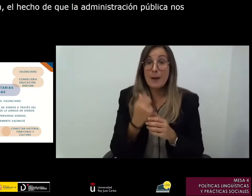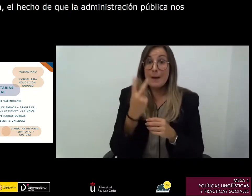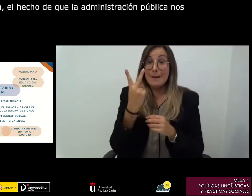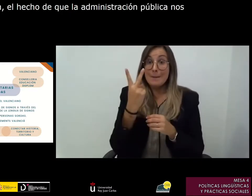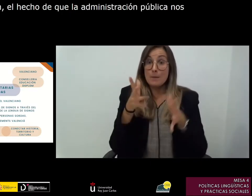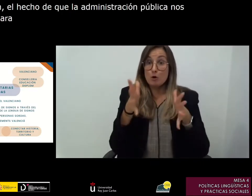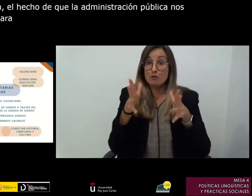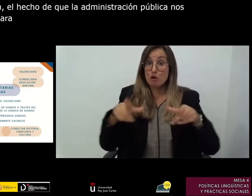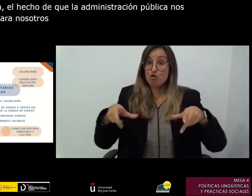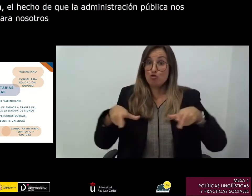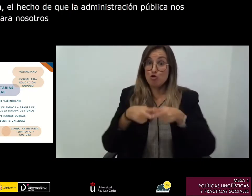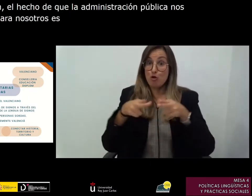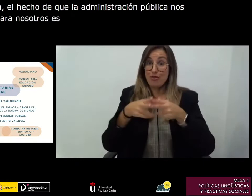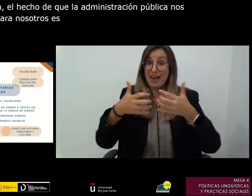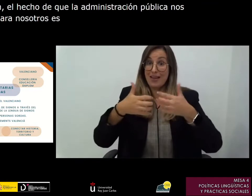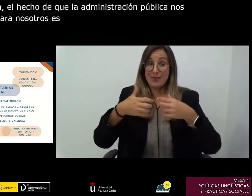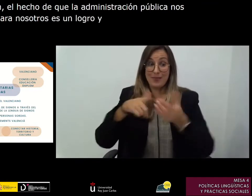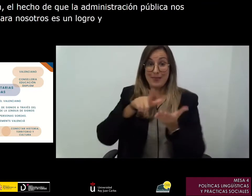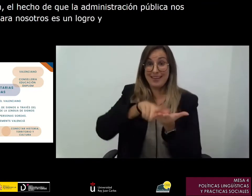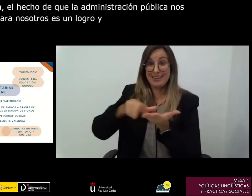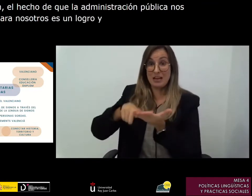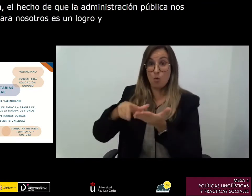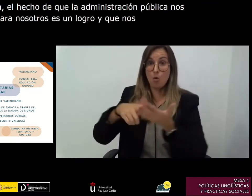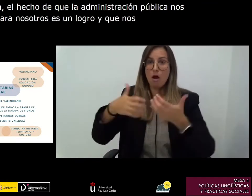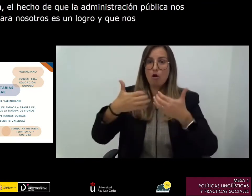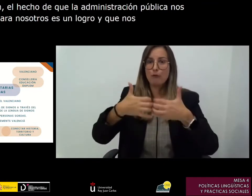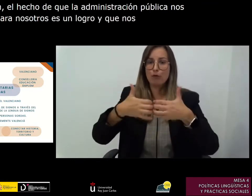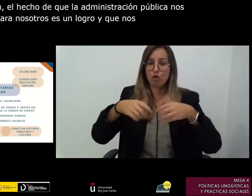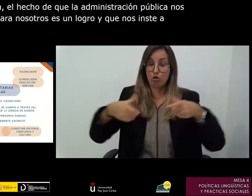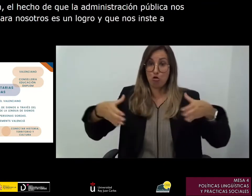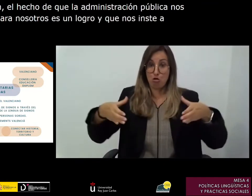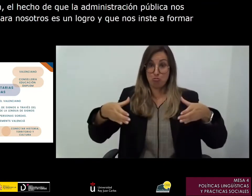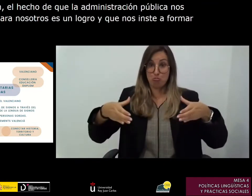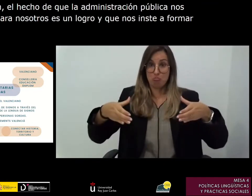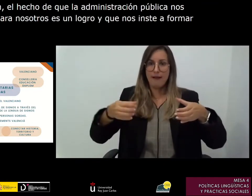Social de les Llengües, pues es una satisfacción.